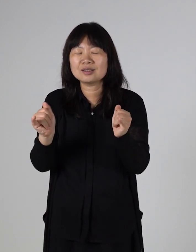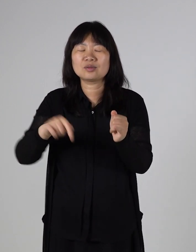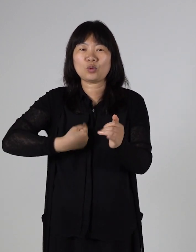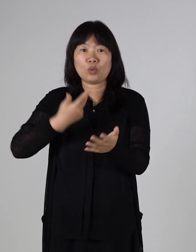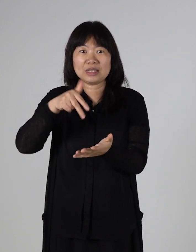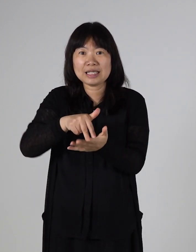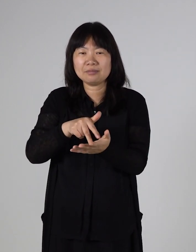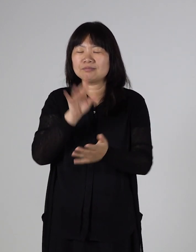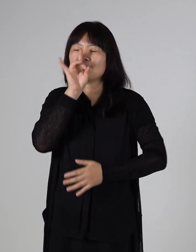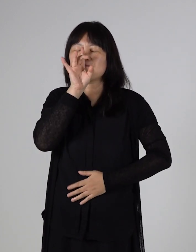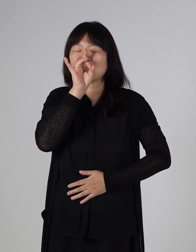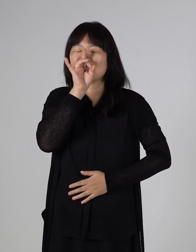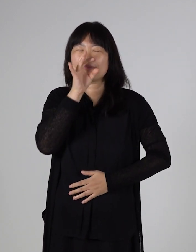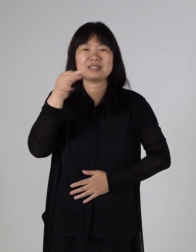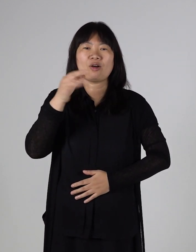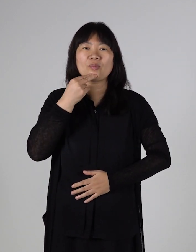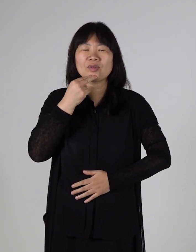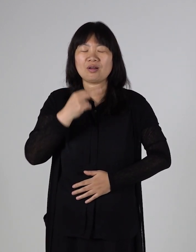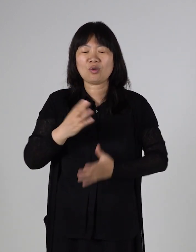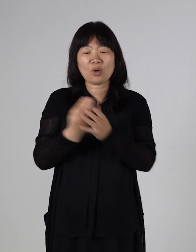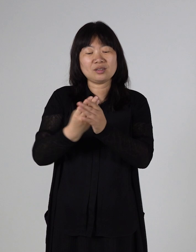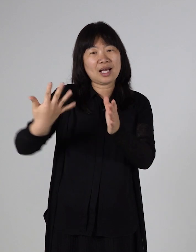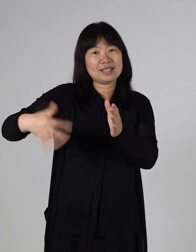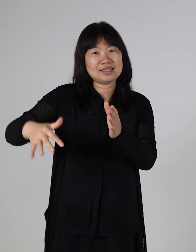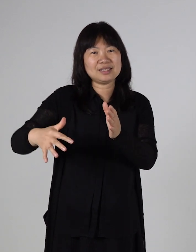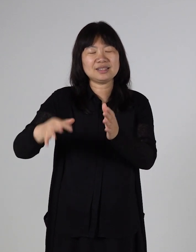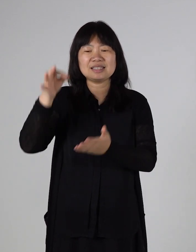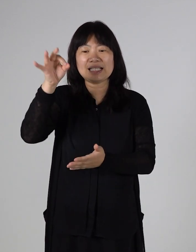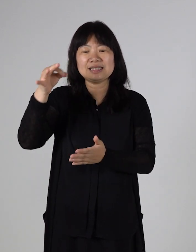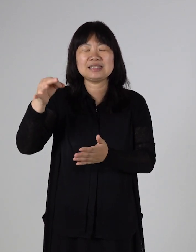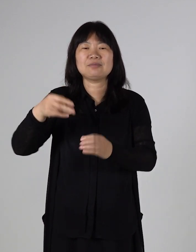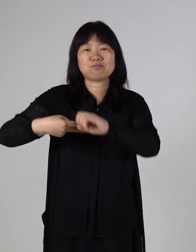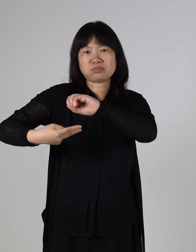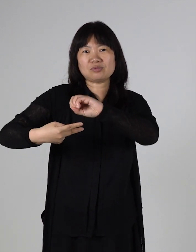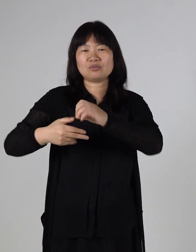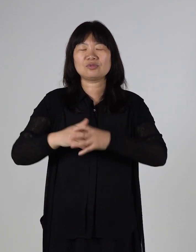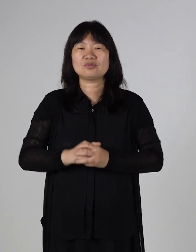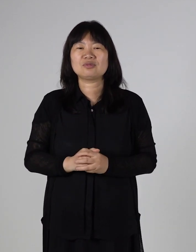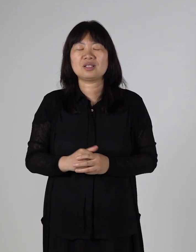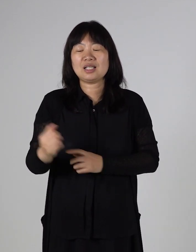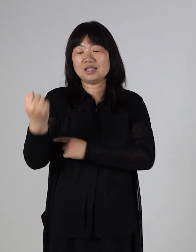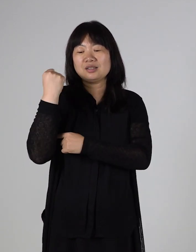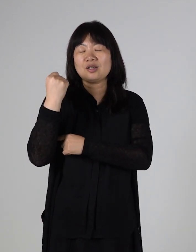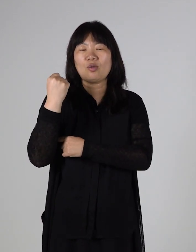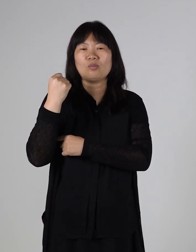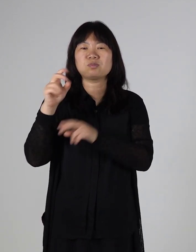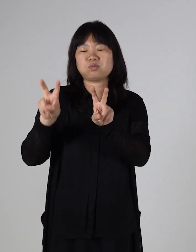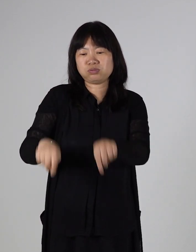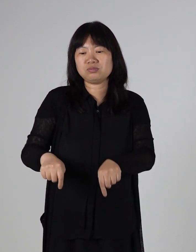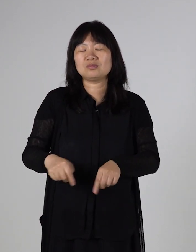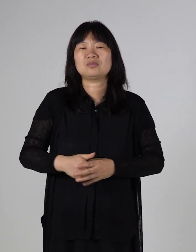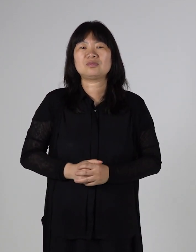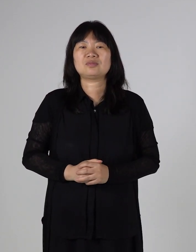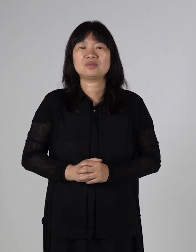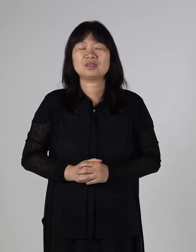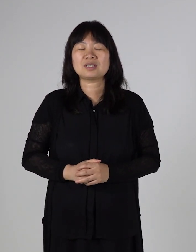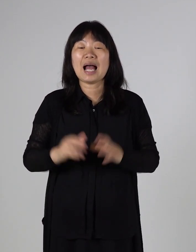해요. 불완전한 존재, 무가치한 존재, 무능력한 존재.